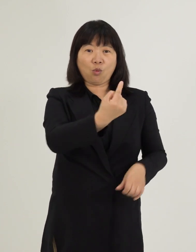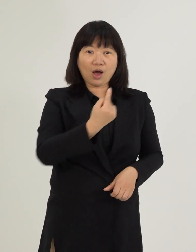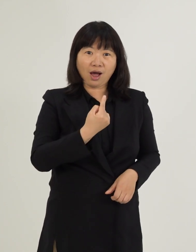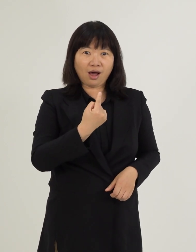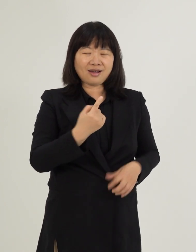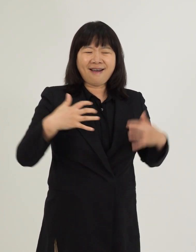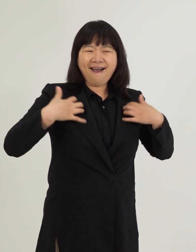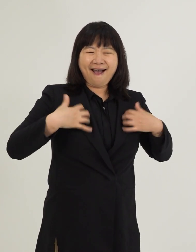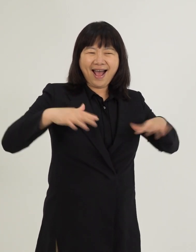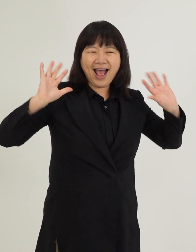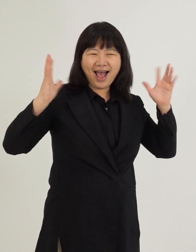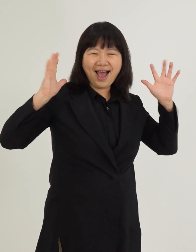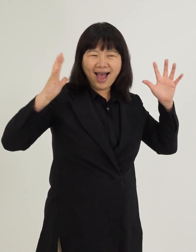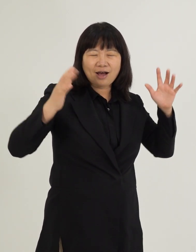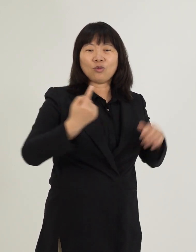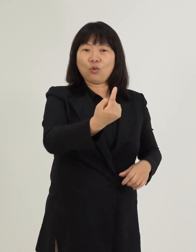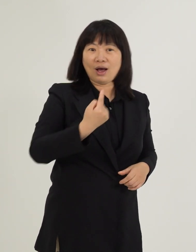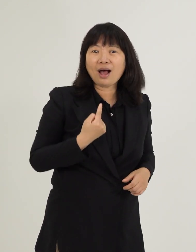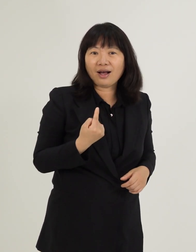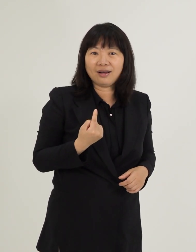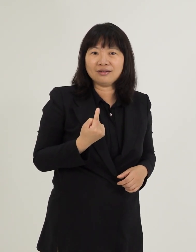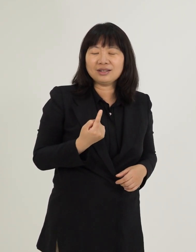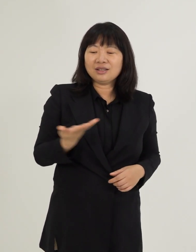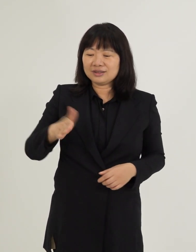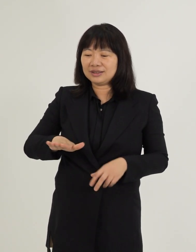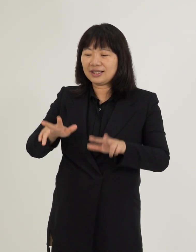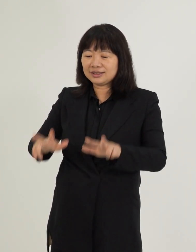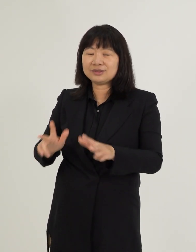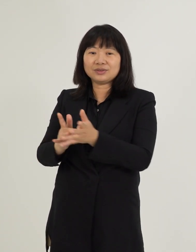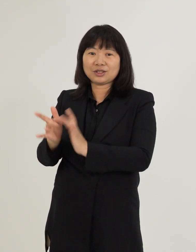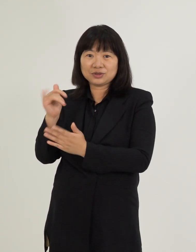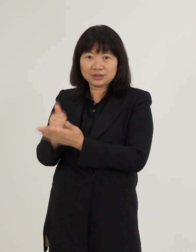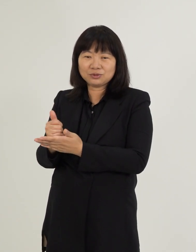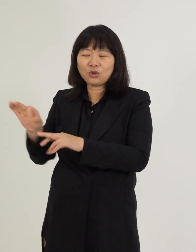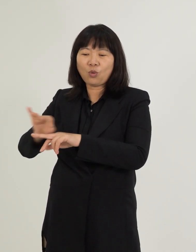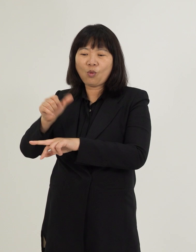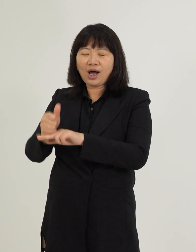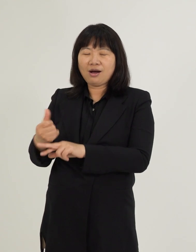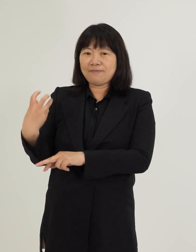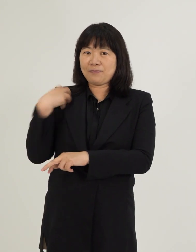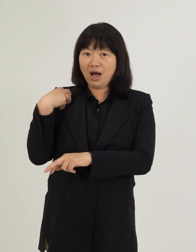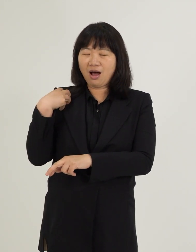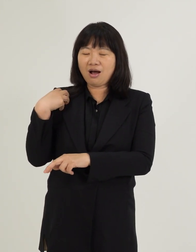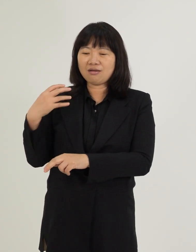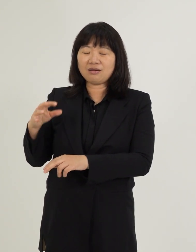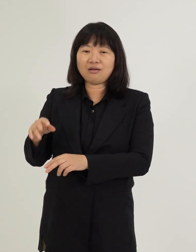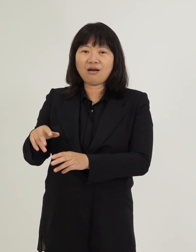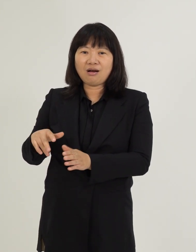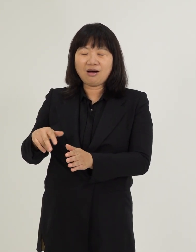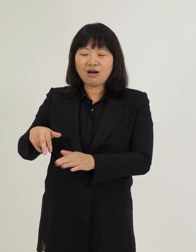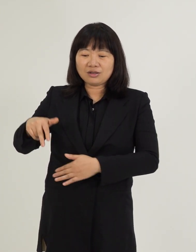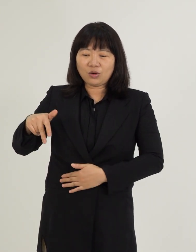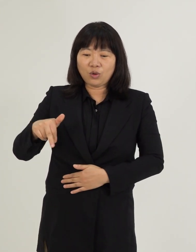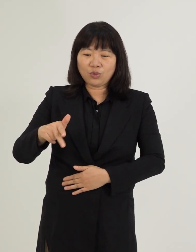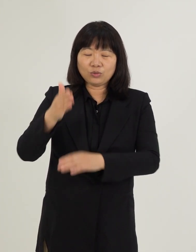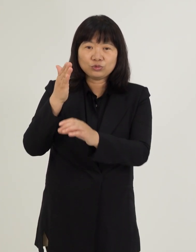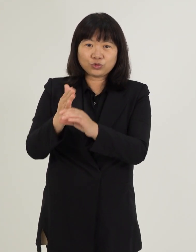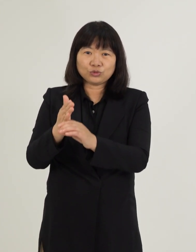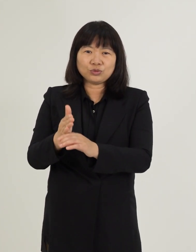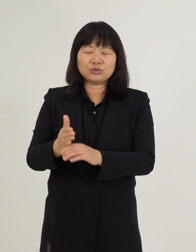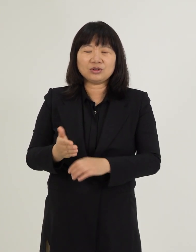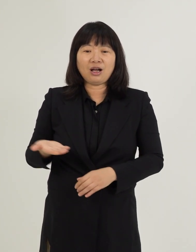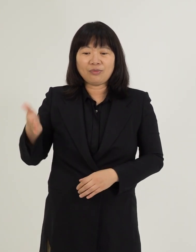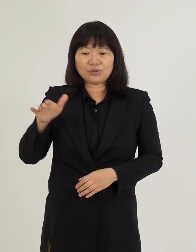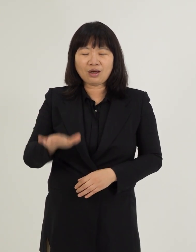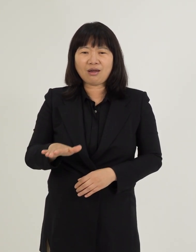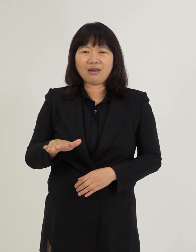그것도 왕으로서 입성을 지금 하시는데 하필 이 찌들고 공고하고 가리고 싶고